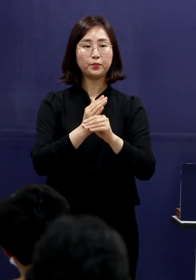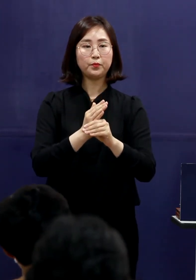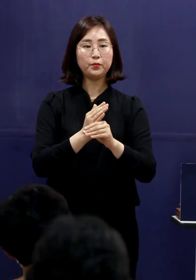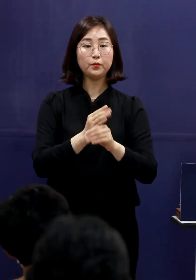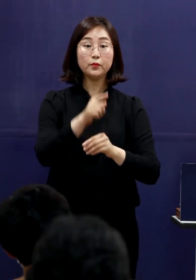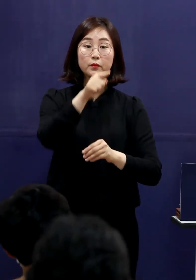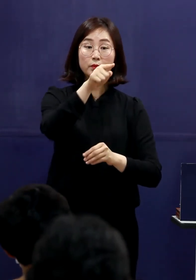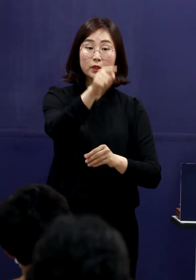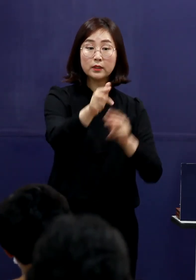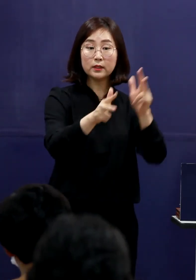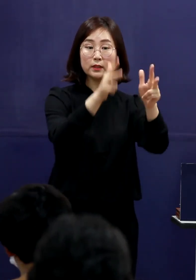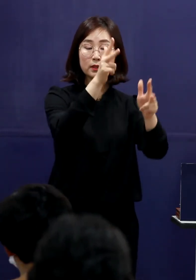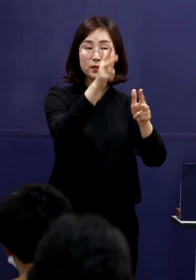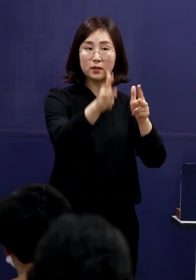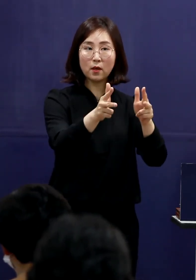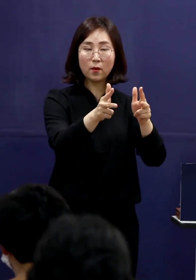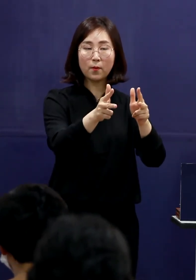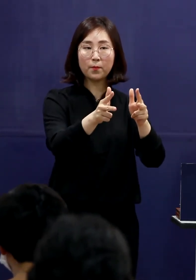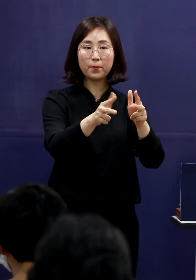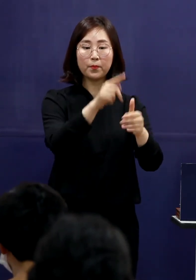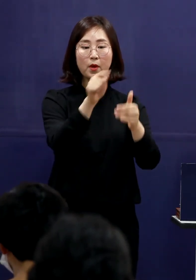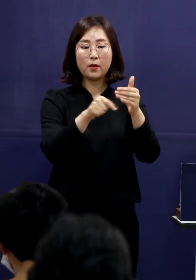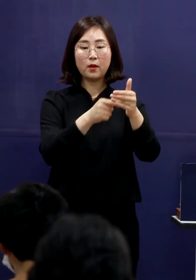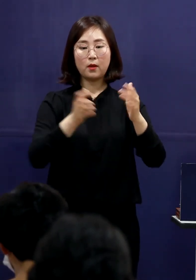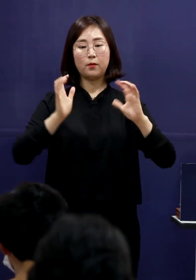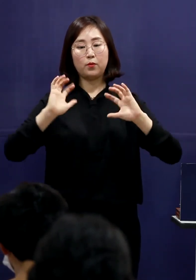같은 것도 좀 운영이 됐고 여기서 이제 여러 가지